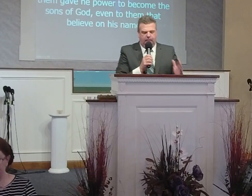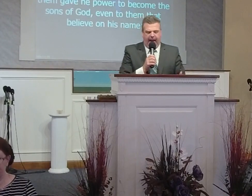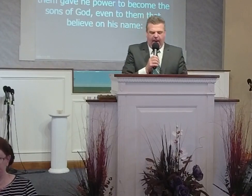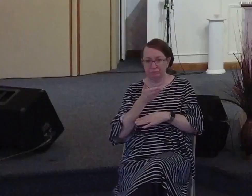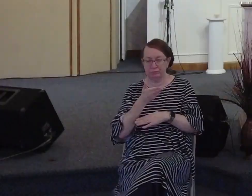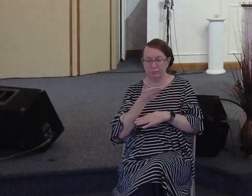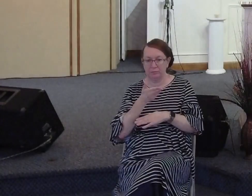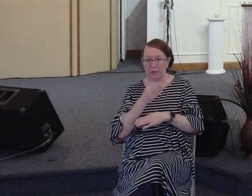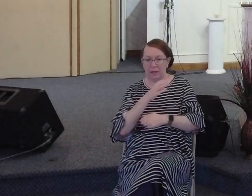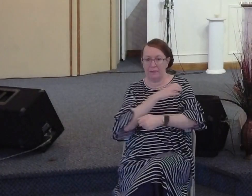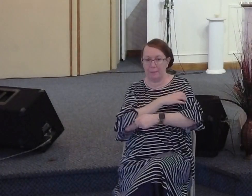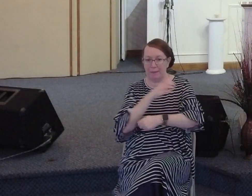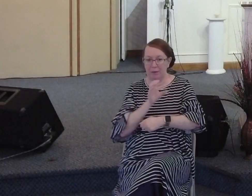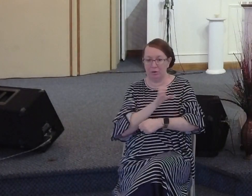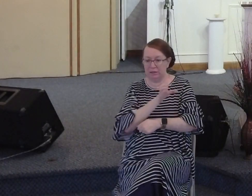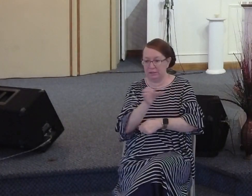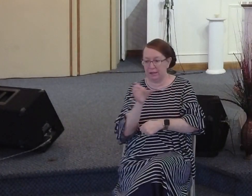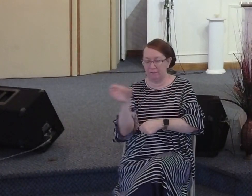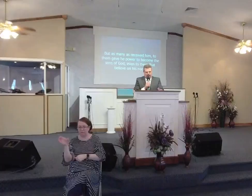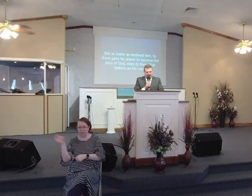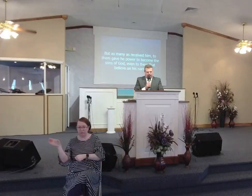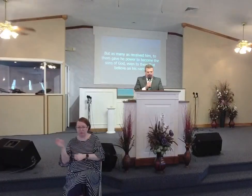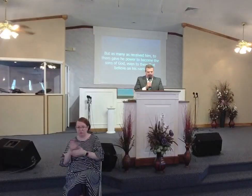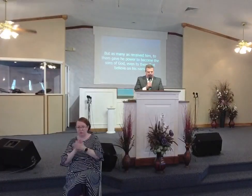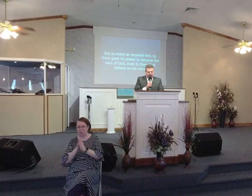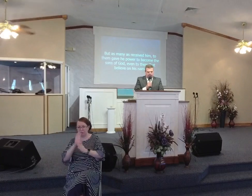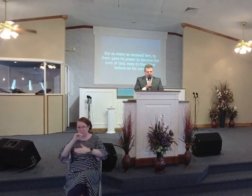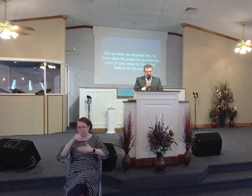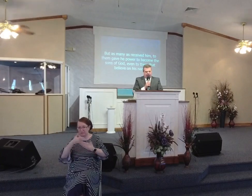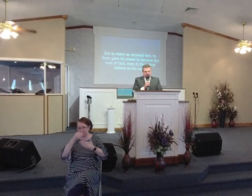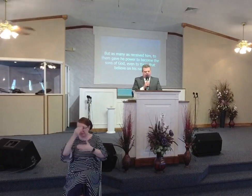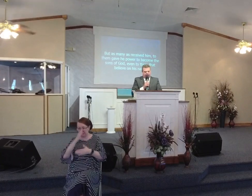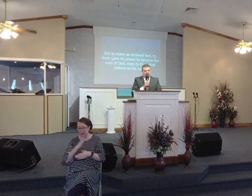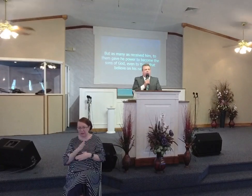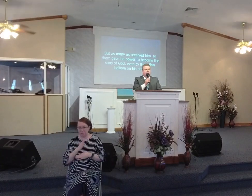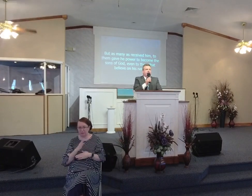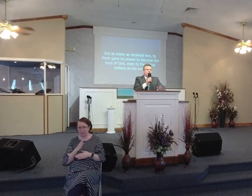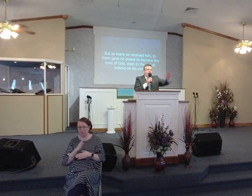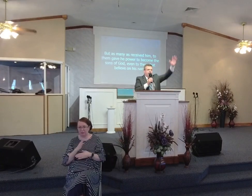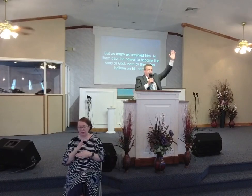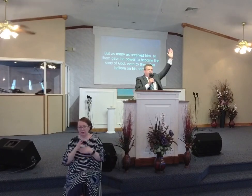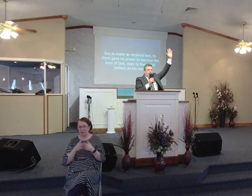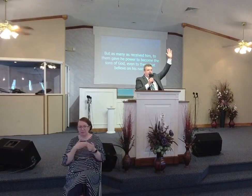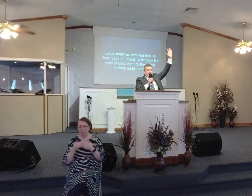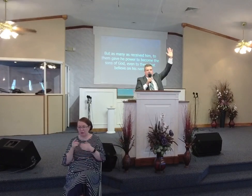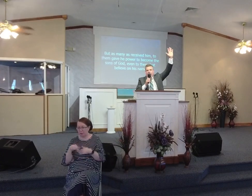A los suyos vino y a los suyos no, y los suyos no le recibieron.